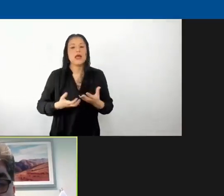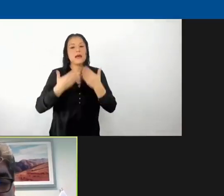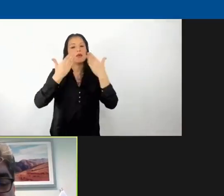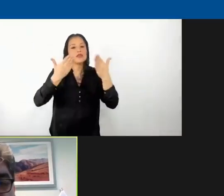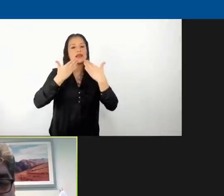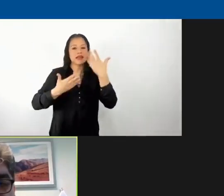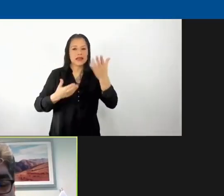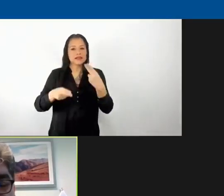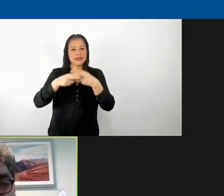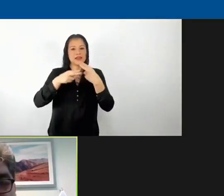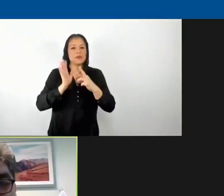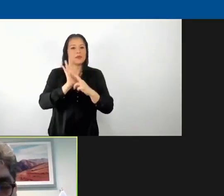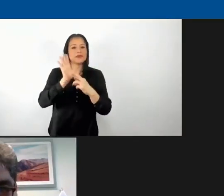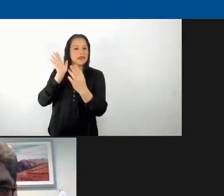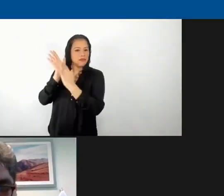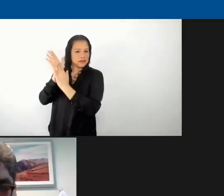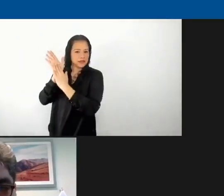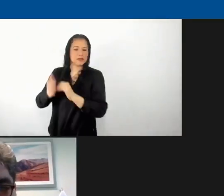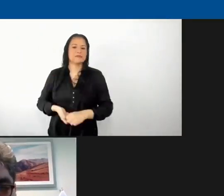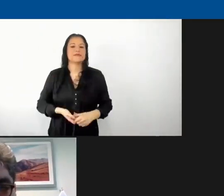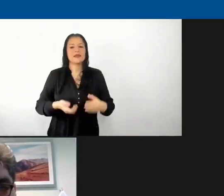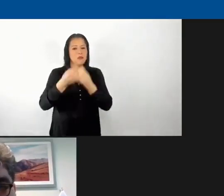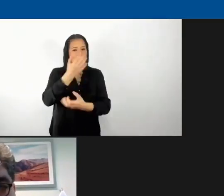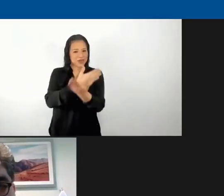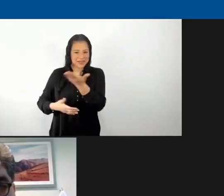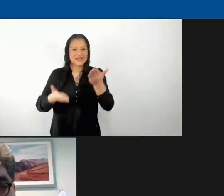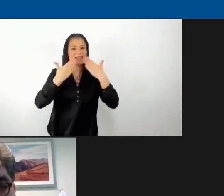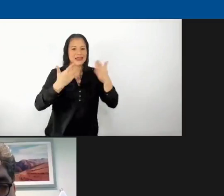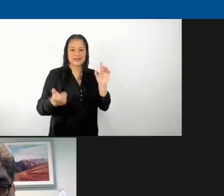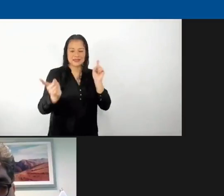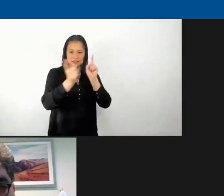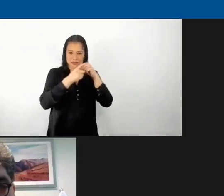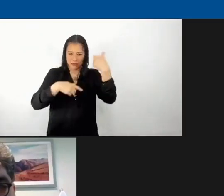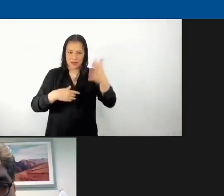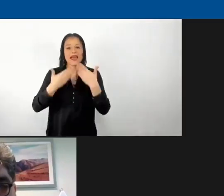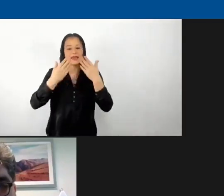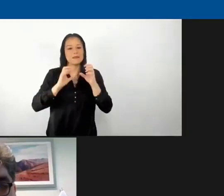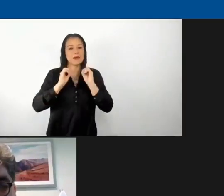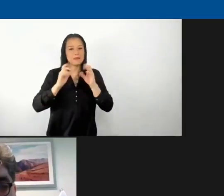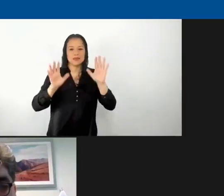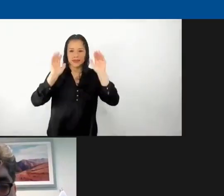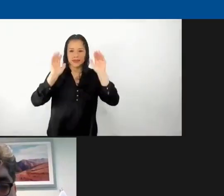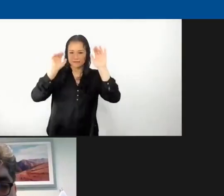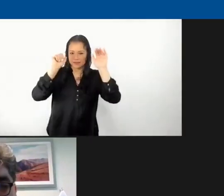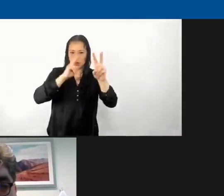Defensoría del Pueblo. Muy buenos días. Gracias a ustedes. Hasta luego. Gracias por la oportunidad. Chao, cuídense.